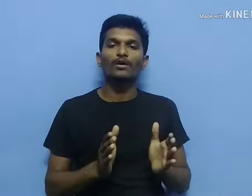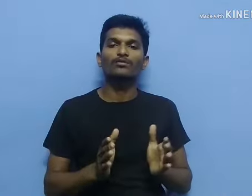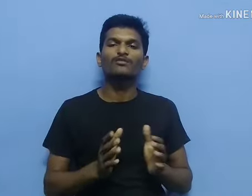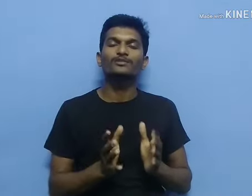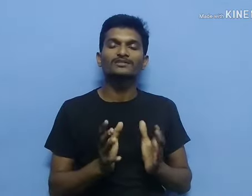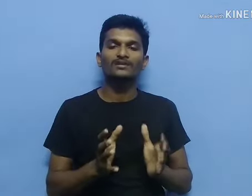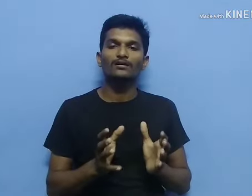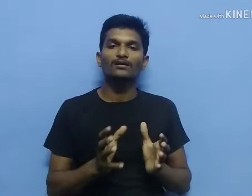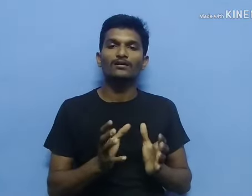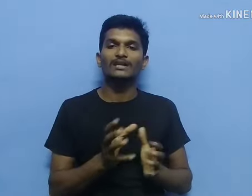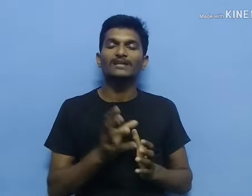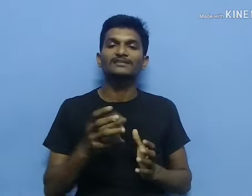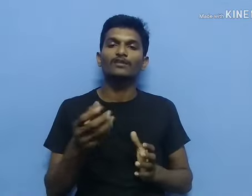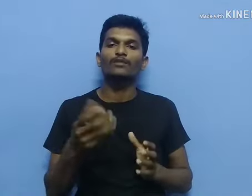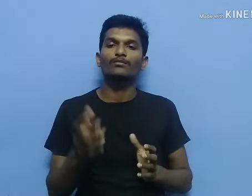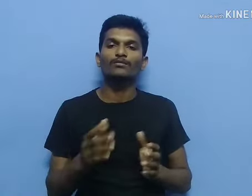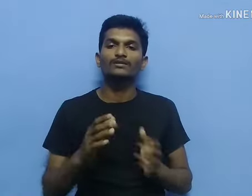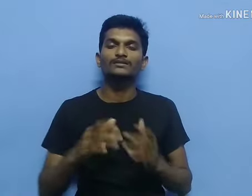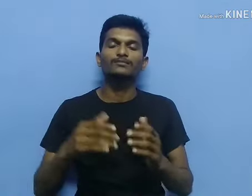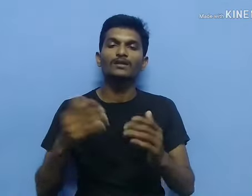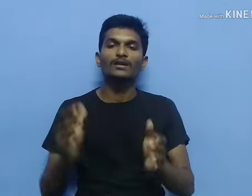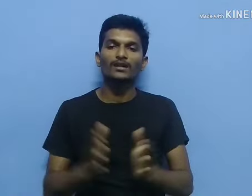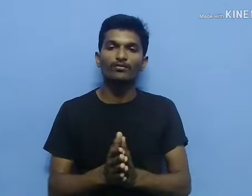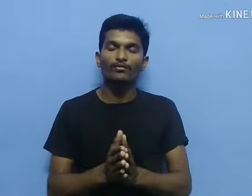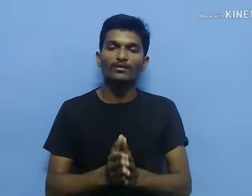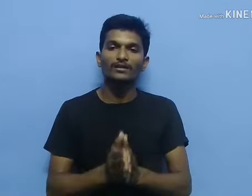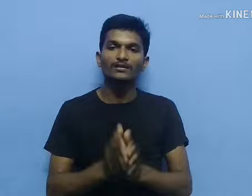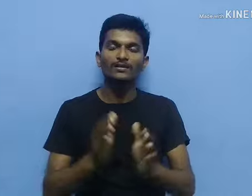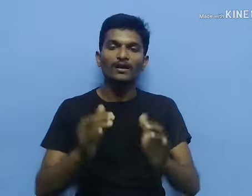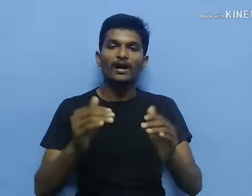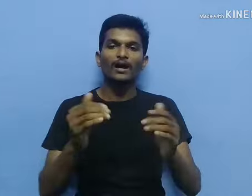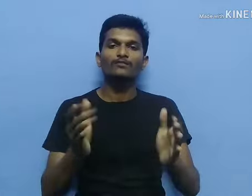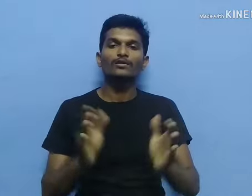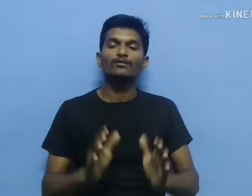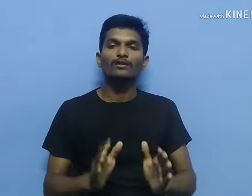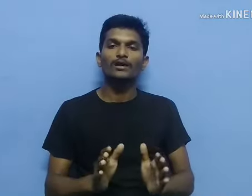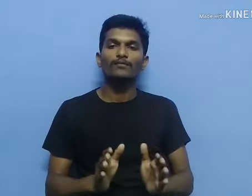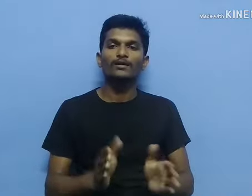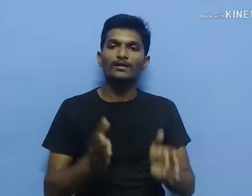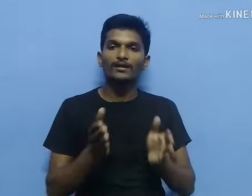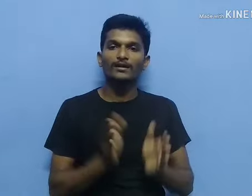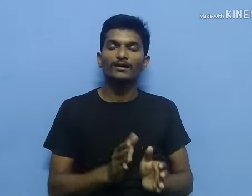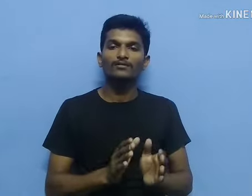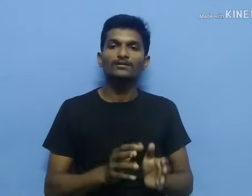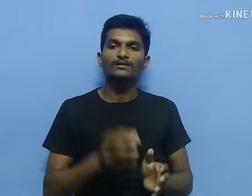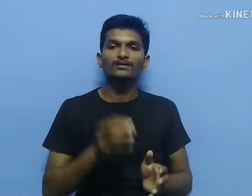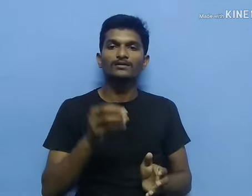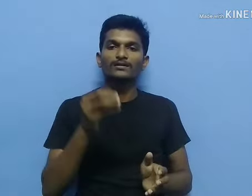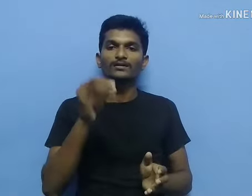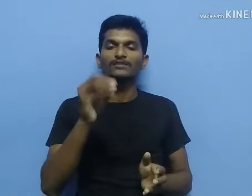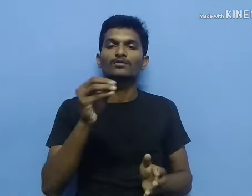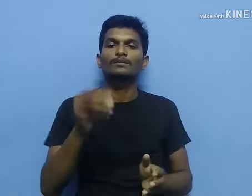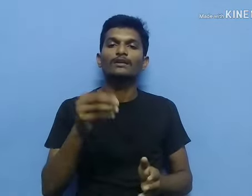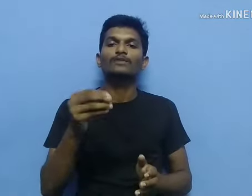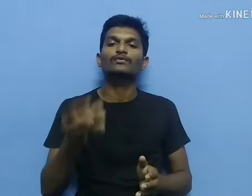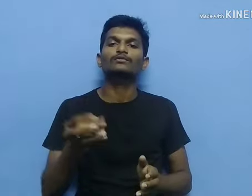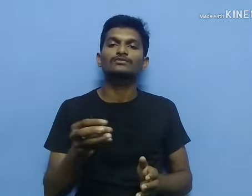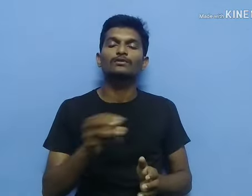ஆகணும், பெருசாக என்னால் செலவுலாம் பண்ண முடியாது, ஜிம்முக்கெல்லாம் என்னால் போக முடியாது, அது மட்டும் இல்லாமல் என்னால் வந்து நீ சொன்ன மாதிரி எனக்கு ஃபுட்ஸோ